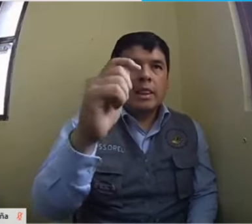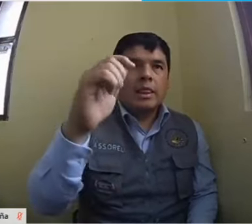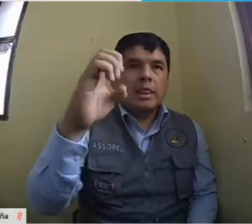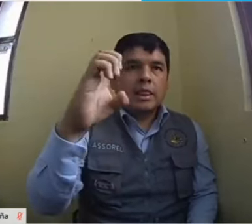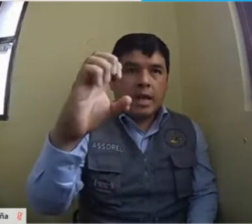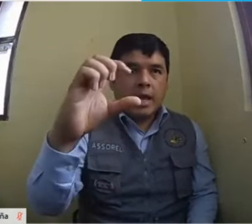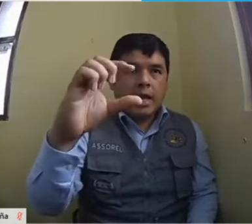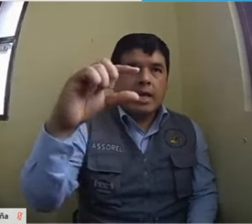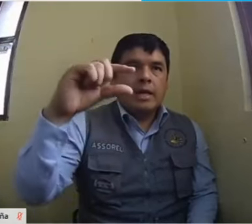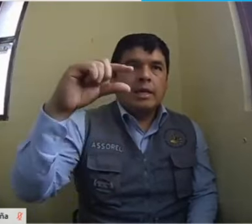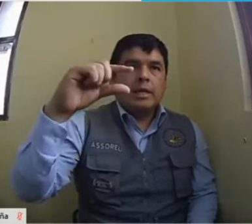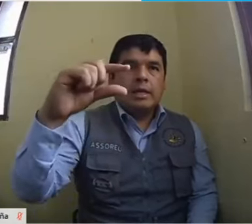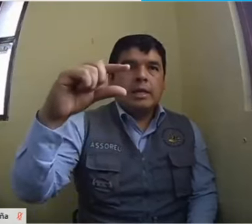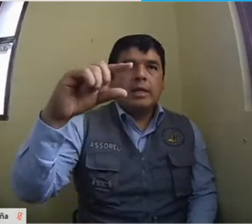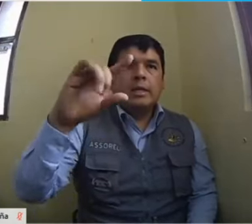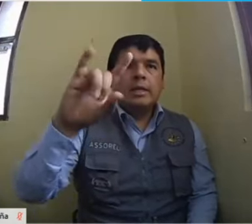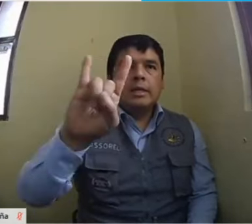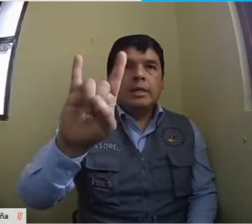Ronald está revisando algunos para contestar.